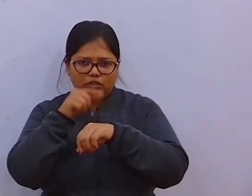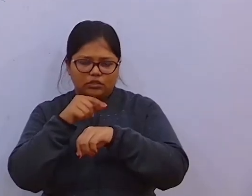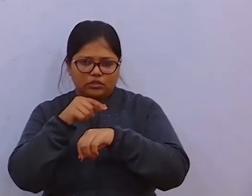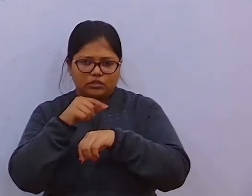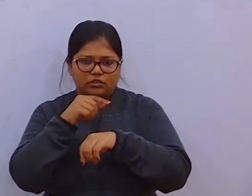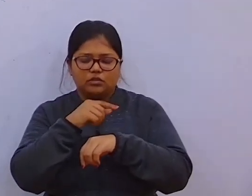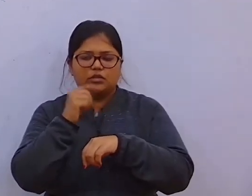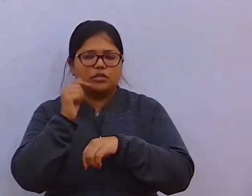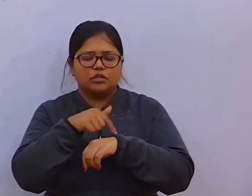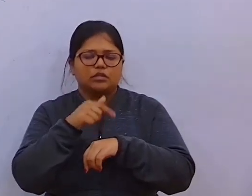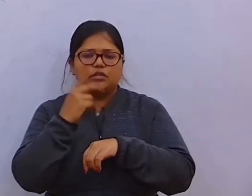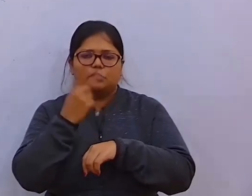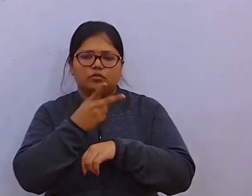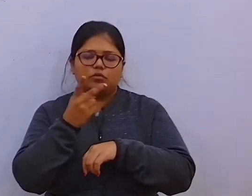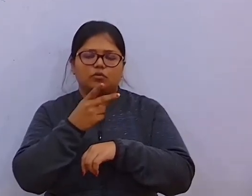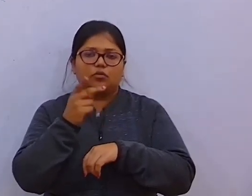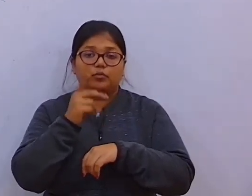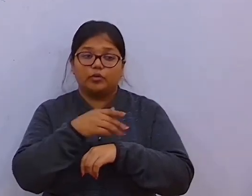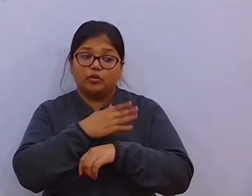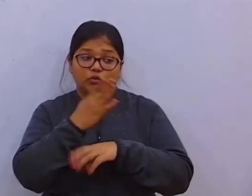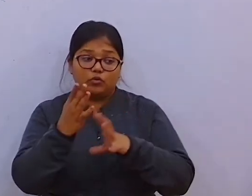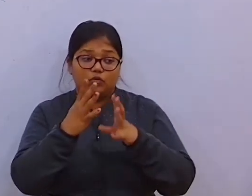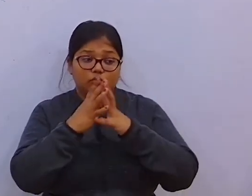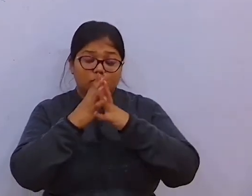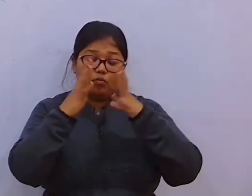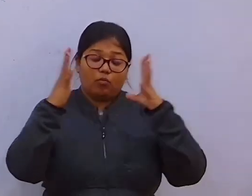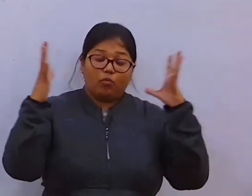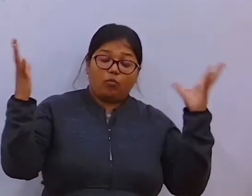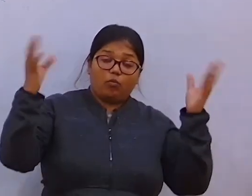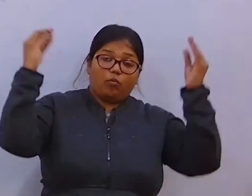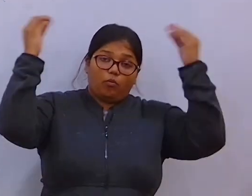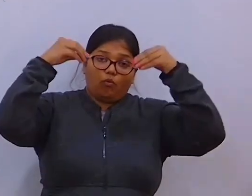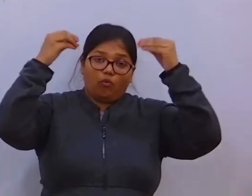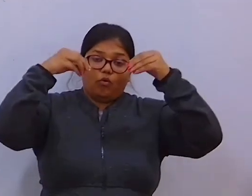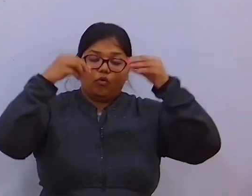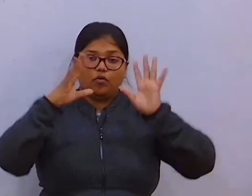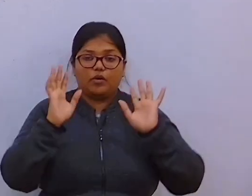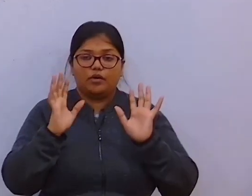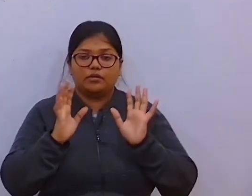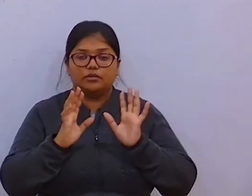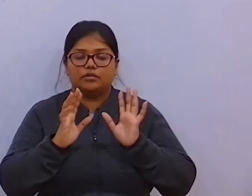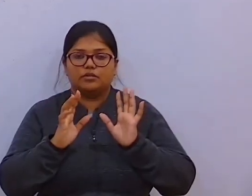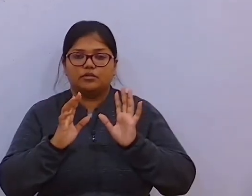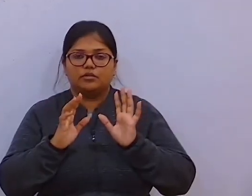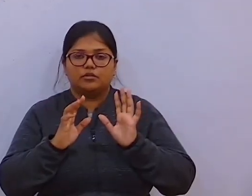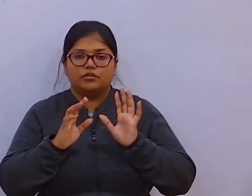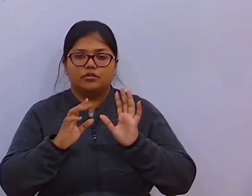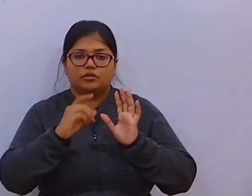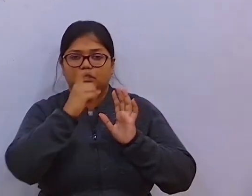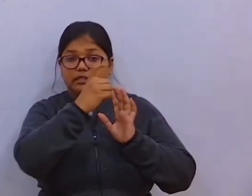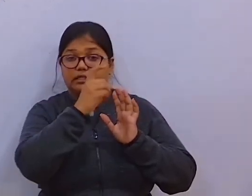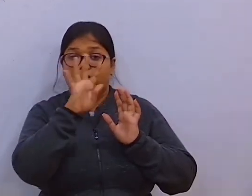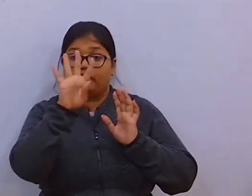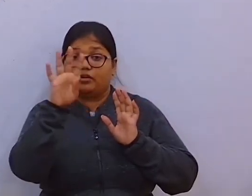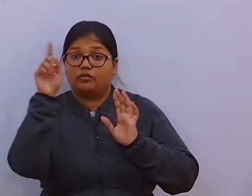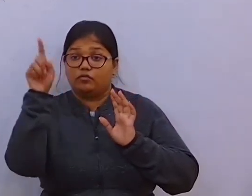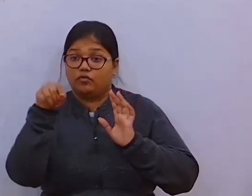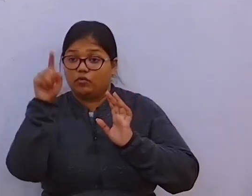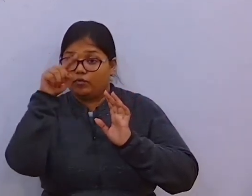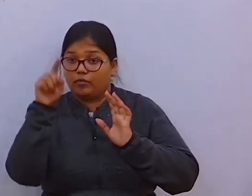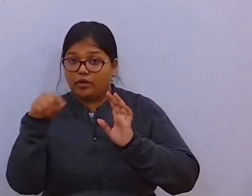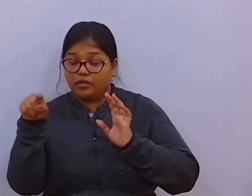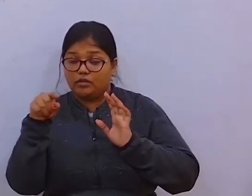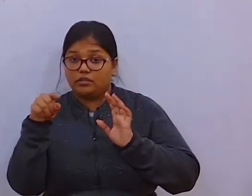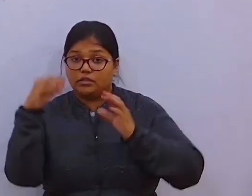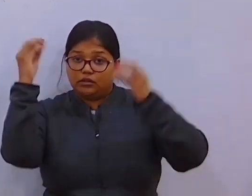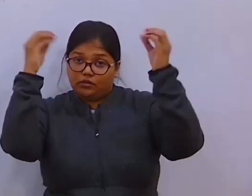है पूरे बारिश का मौसम में या पूरे वर्षा काल में जो 74% भारत को पानी